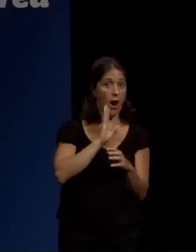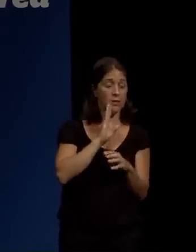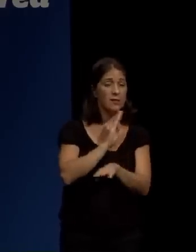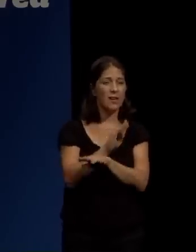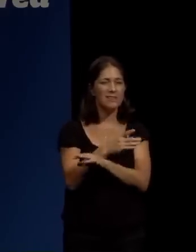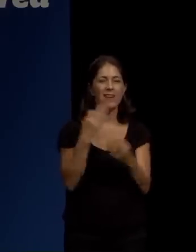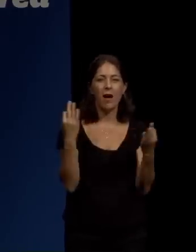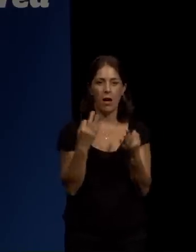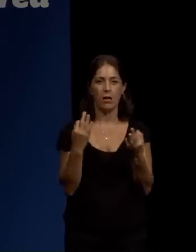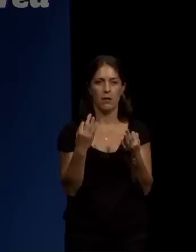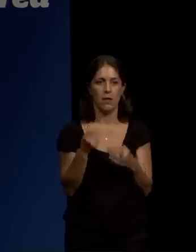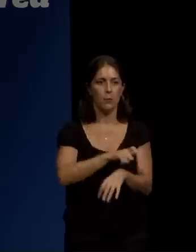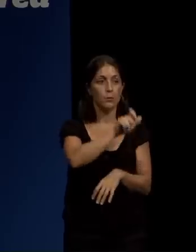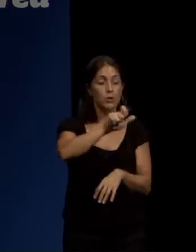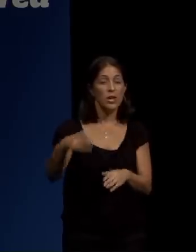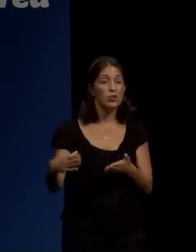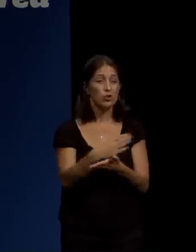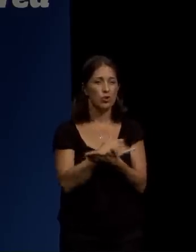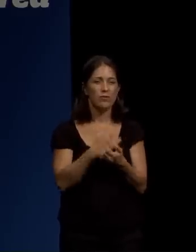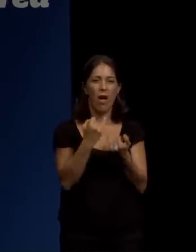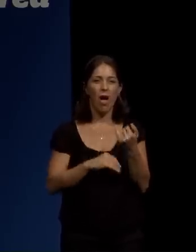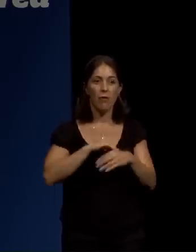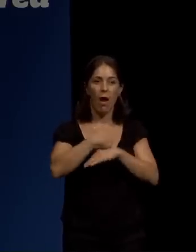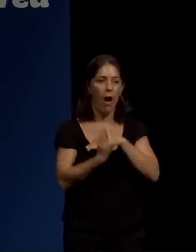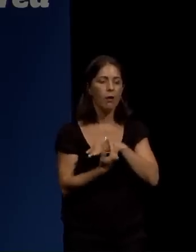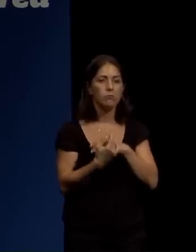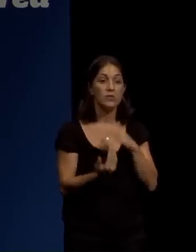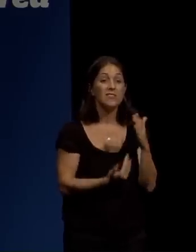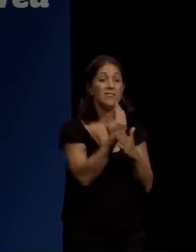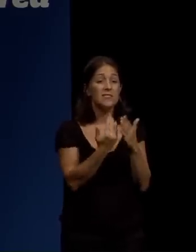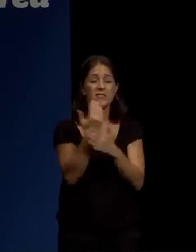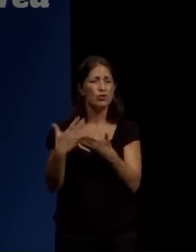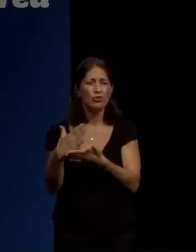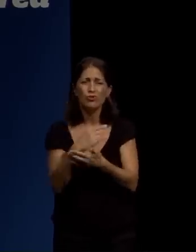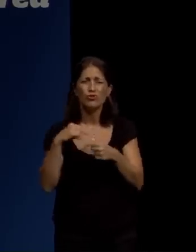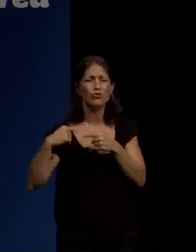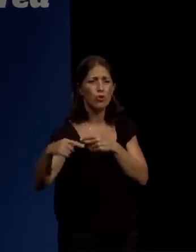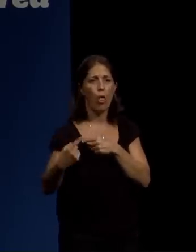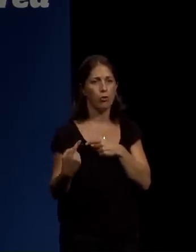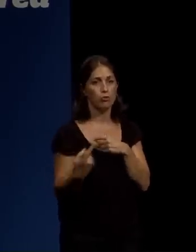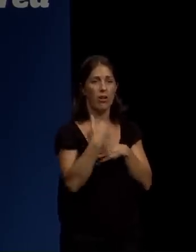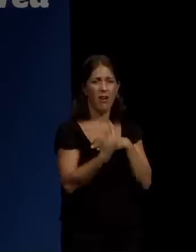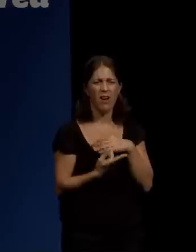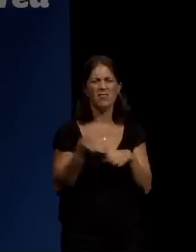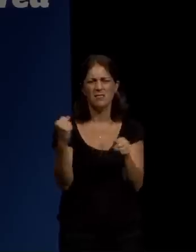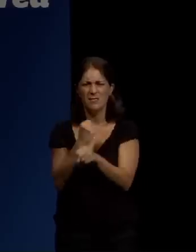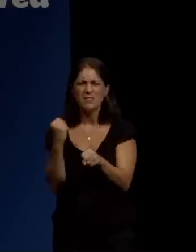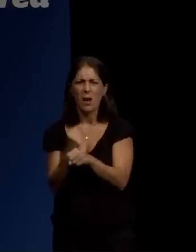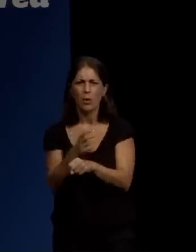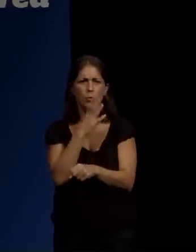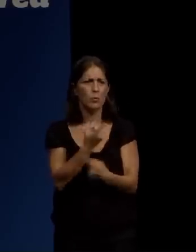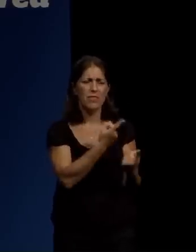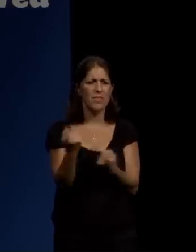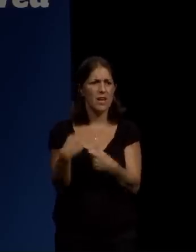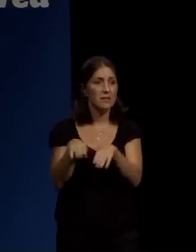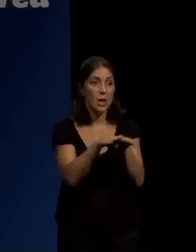quere garantir que todo o mundo teña dereito a levar o pan á boca todos os días do mes. Traballe ou non traballe, porque as necesidades son as mesmas, ainda que non